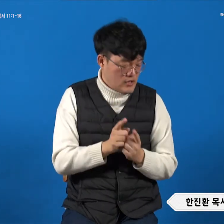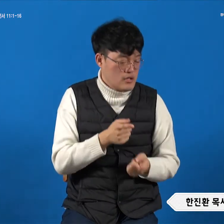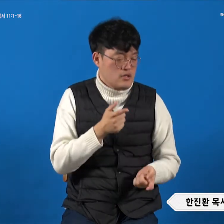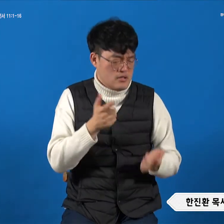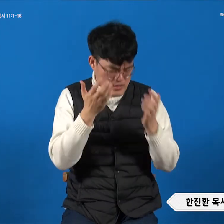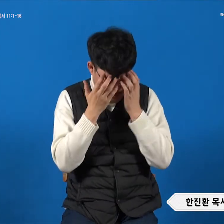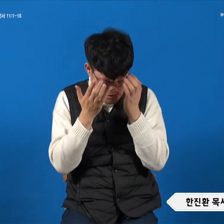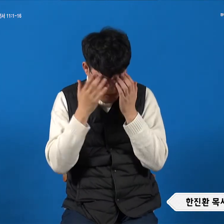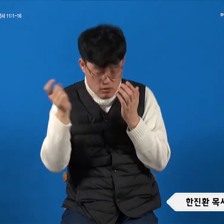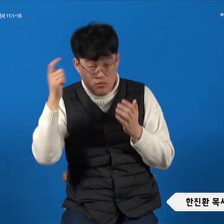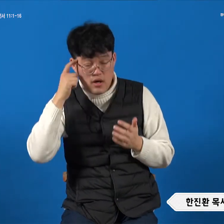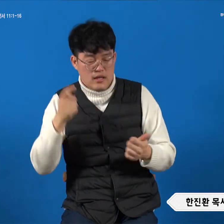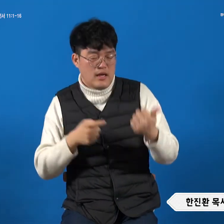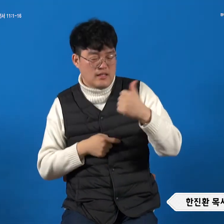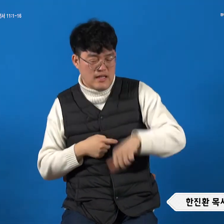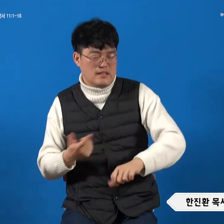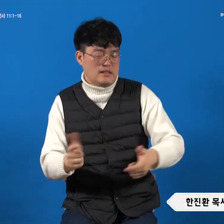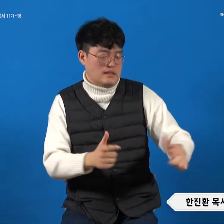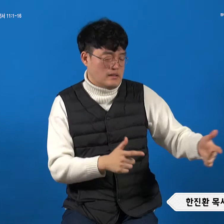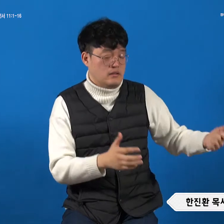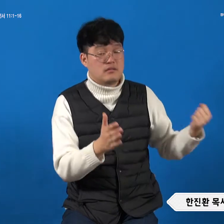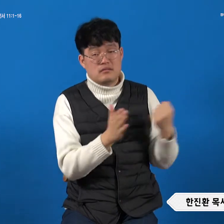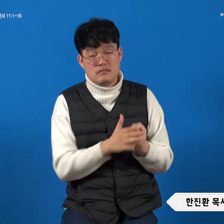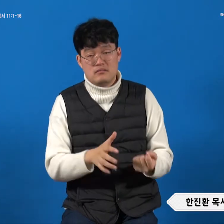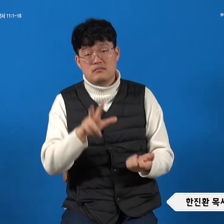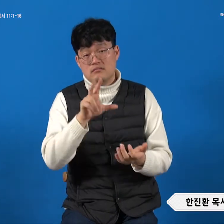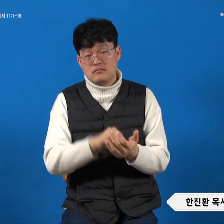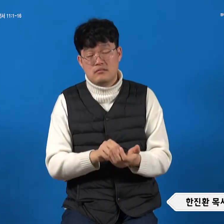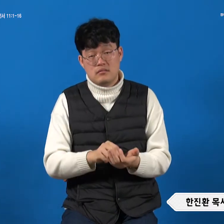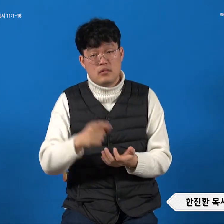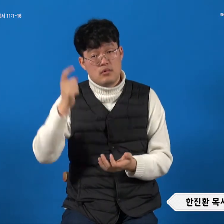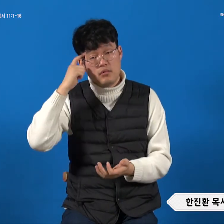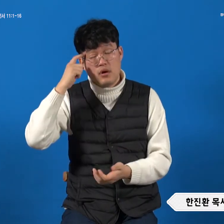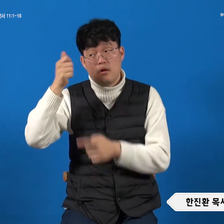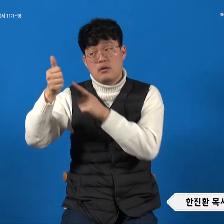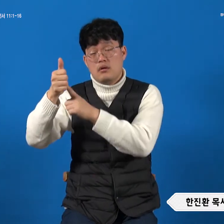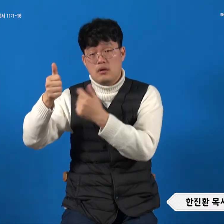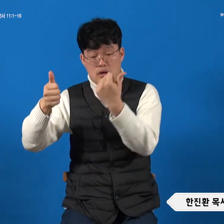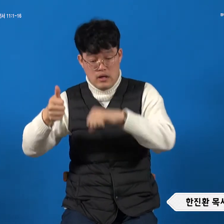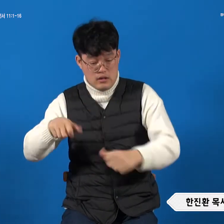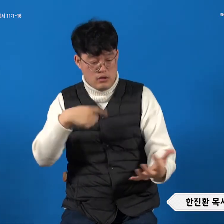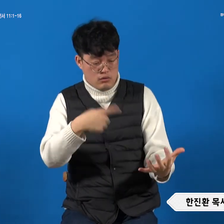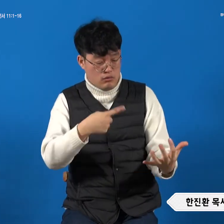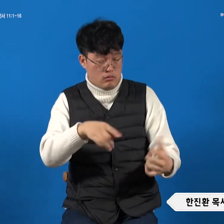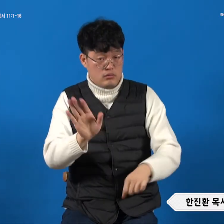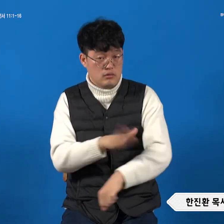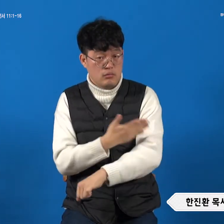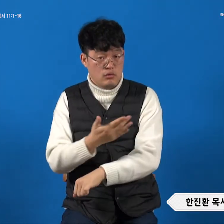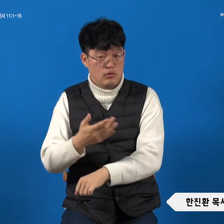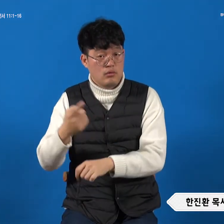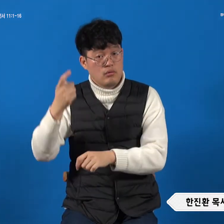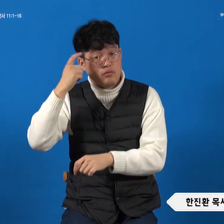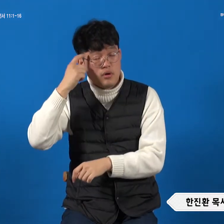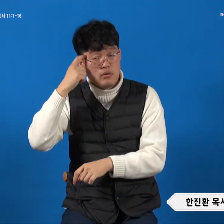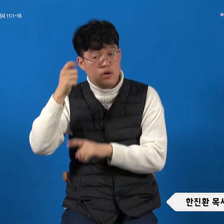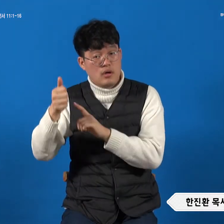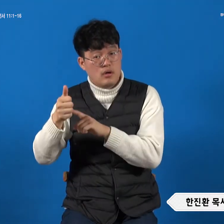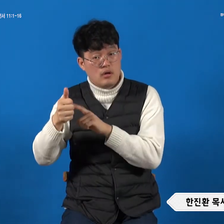이상은 다 자식들 때문에 받은 고난이었습니다. 왜 그렇게 성군 다윗이 자식 교육은